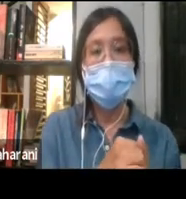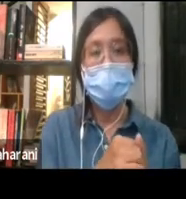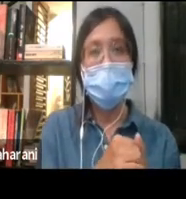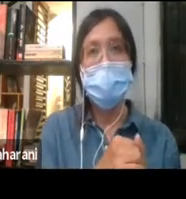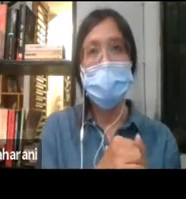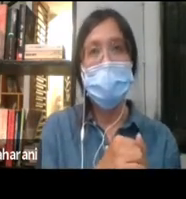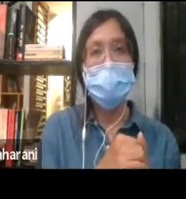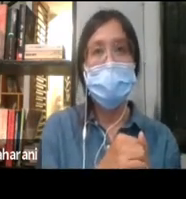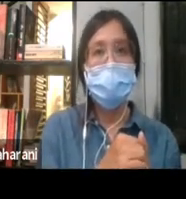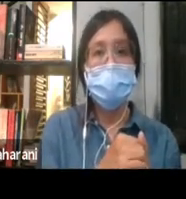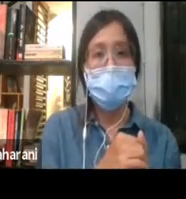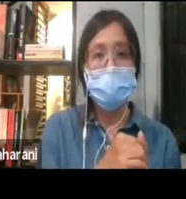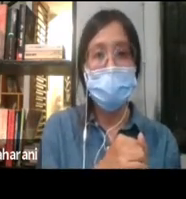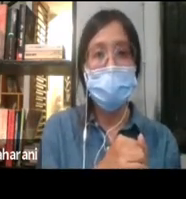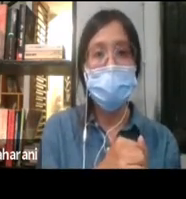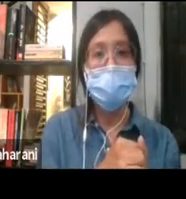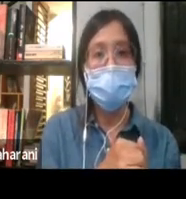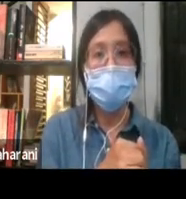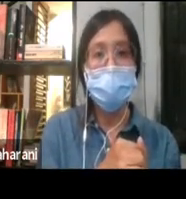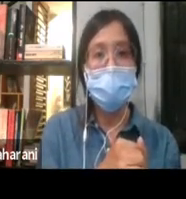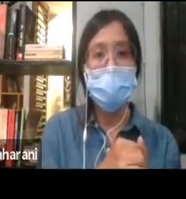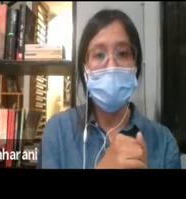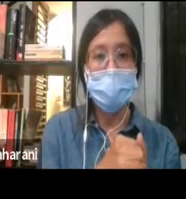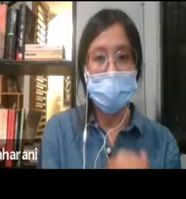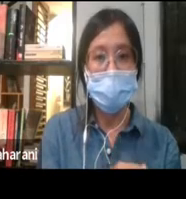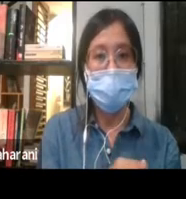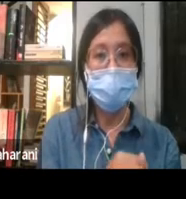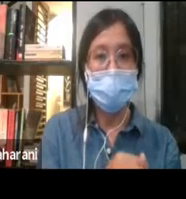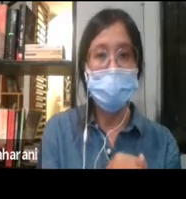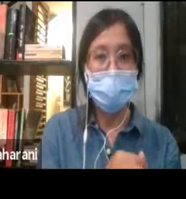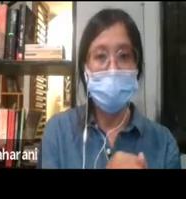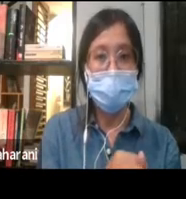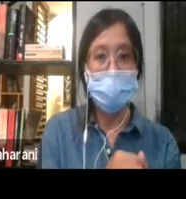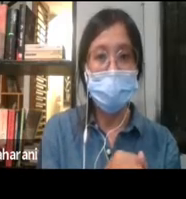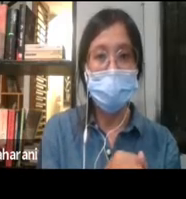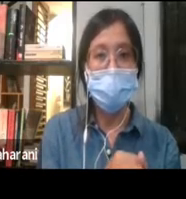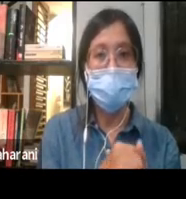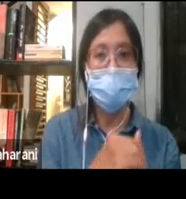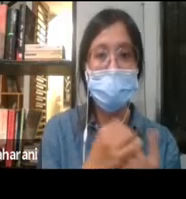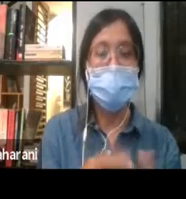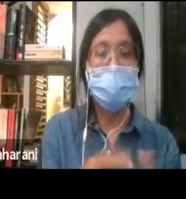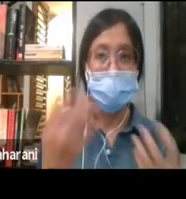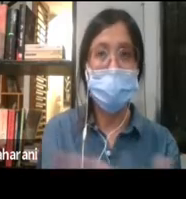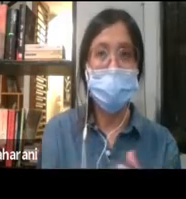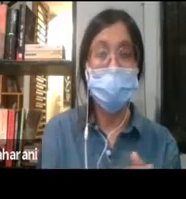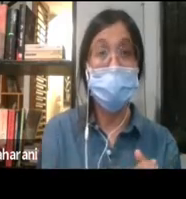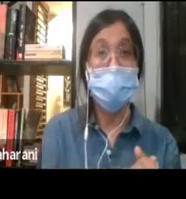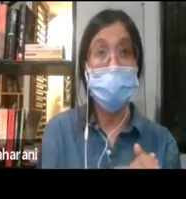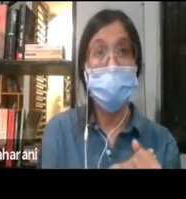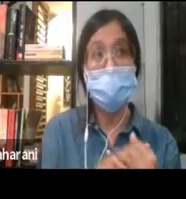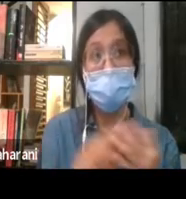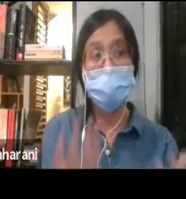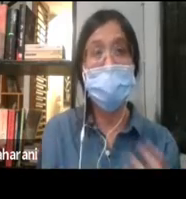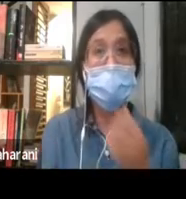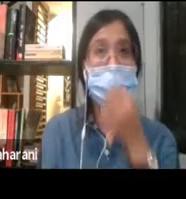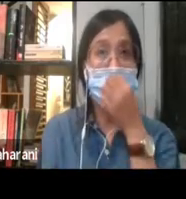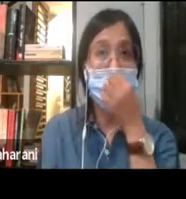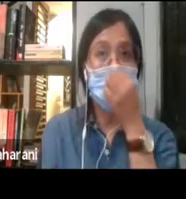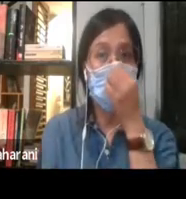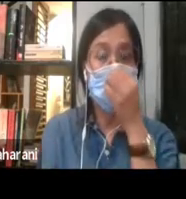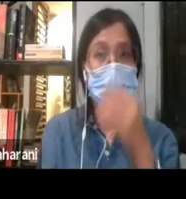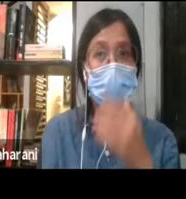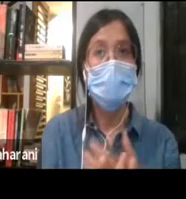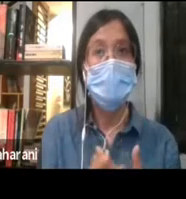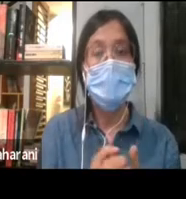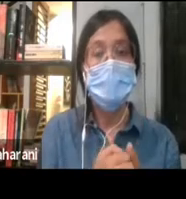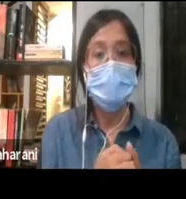Tapi kemudian ketika kita menulis feature, kita berusaha untuk menyatakan sesuatu atau mendeskripsikan